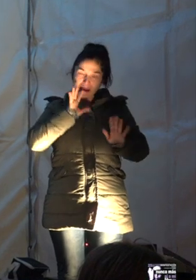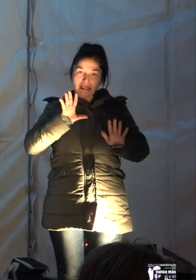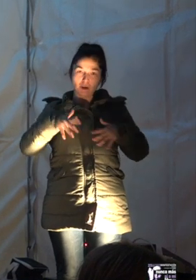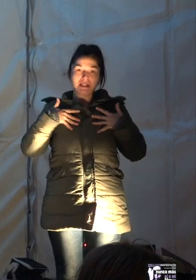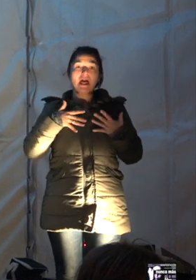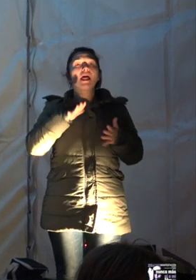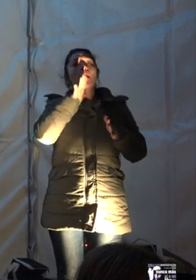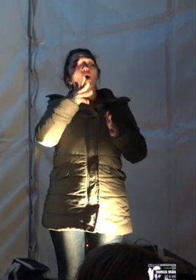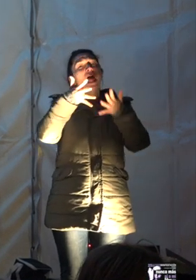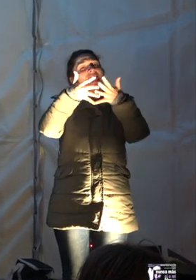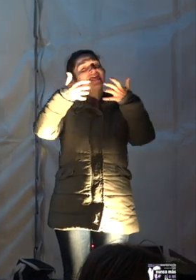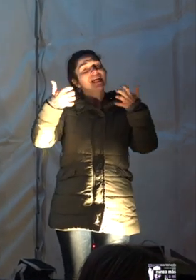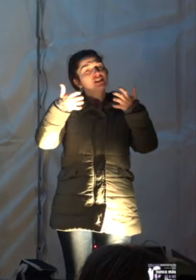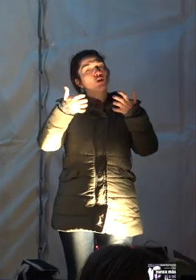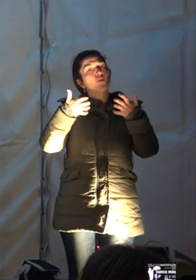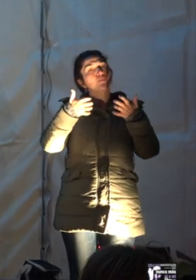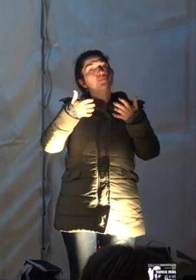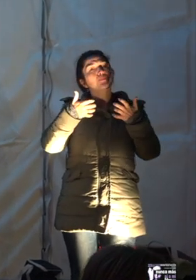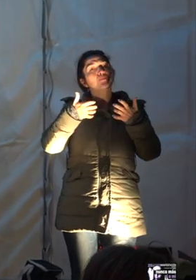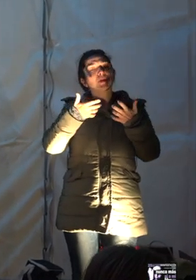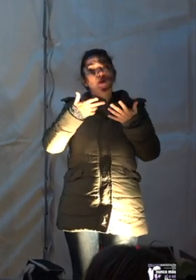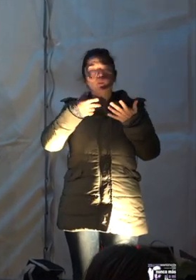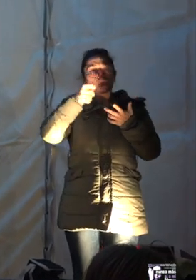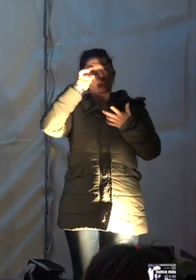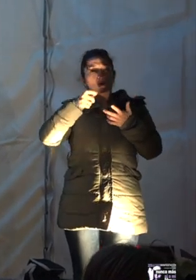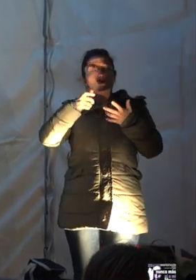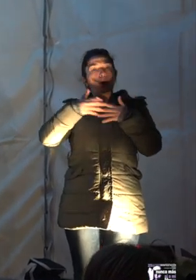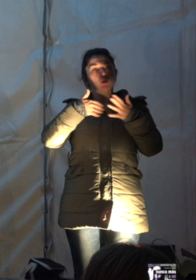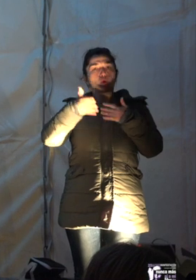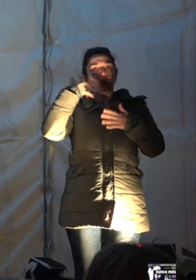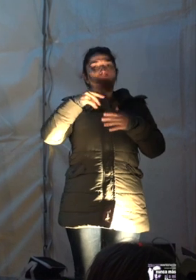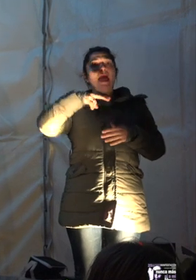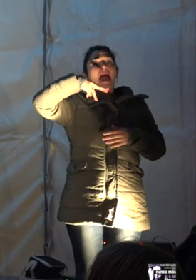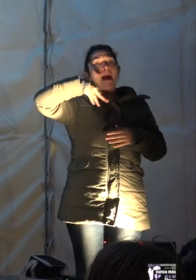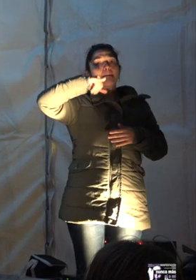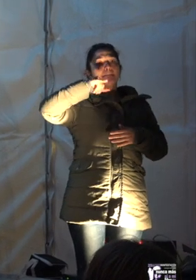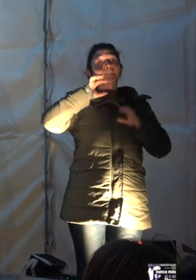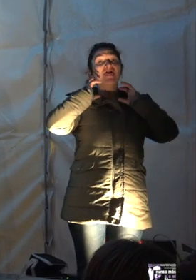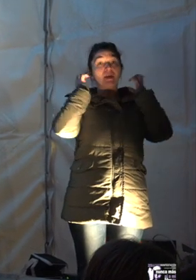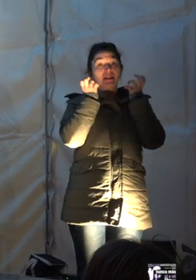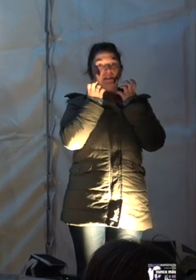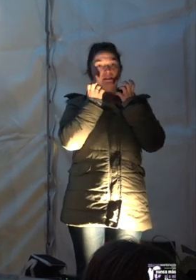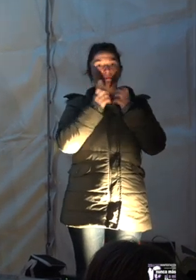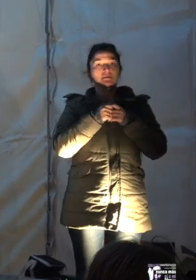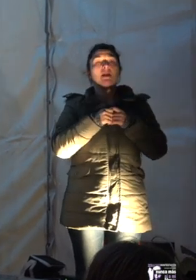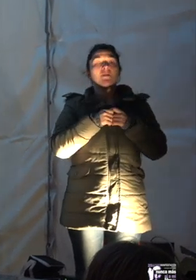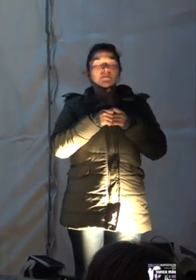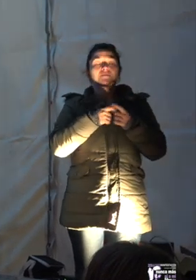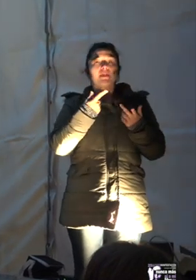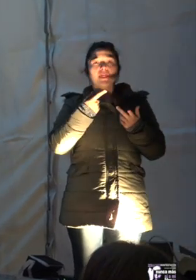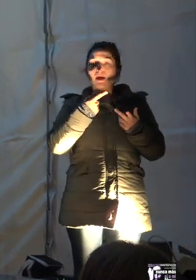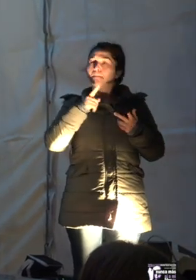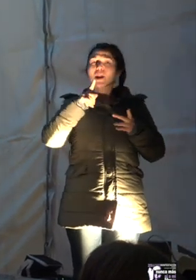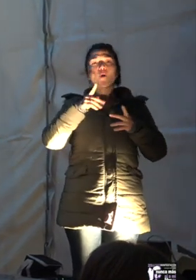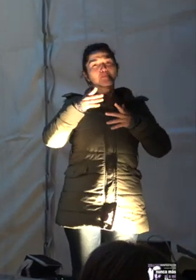en un texto del primero de nuestros clásicos, Miguel de Cervantes, y os impresionará la modernidad